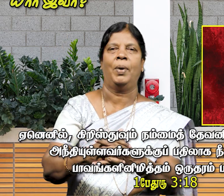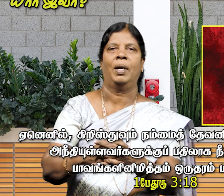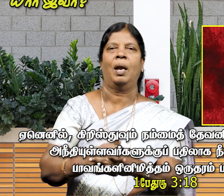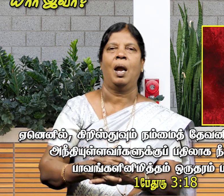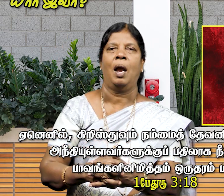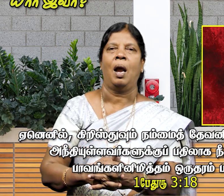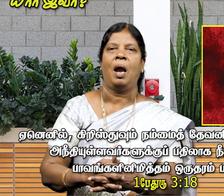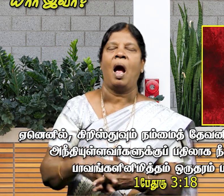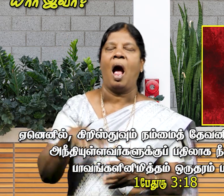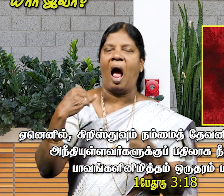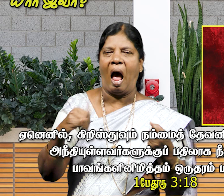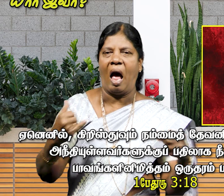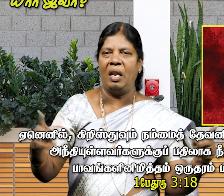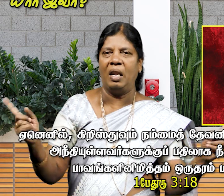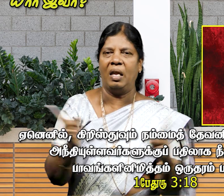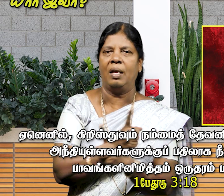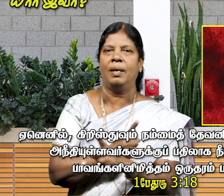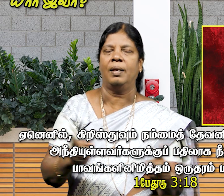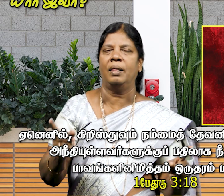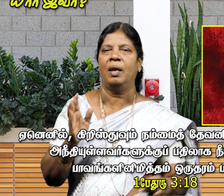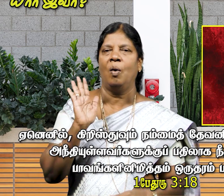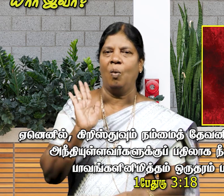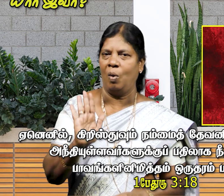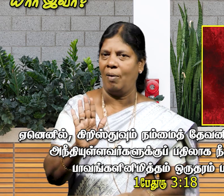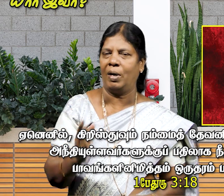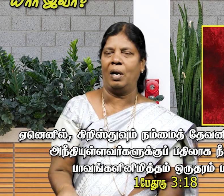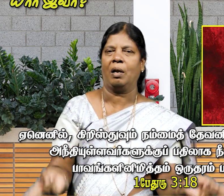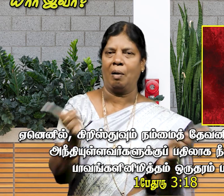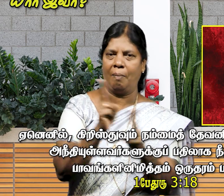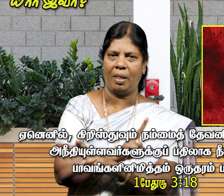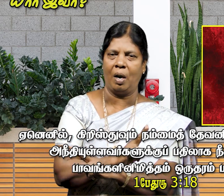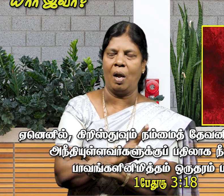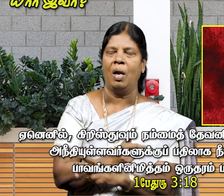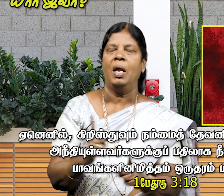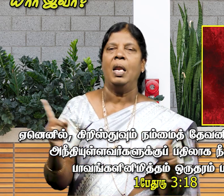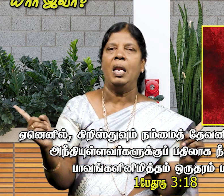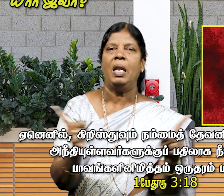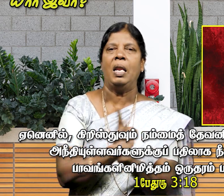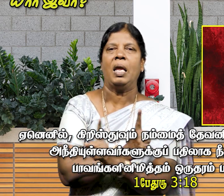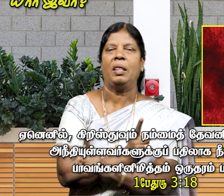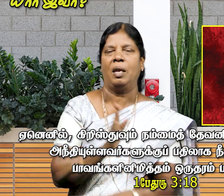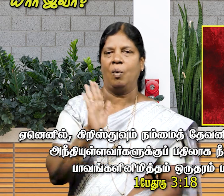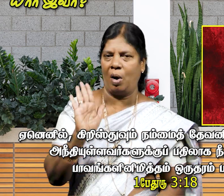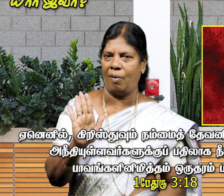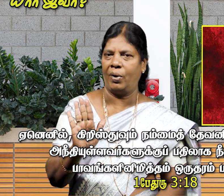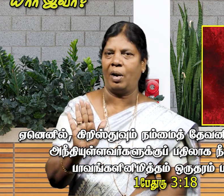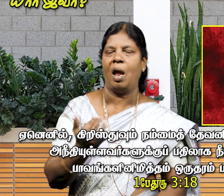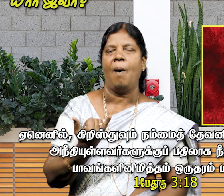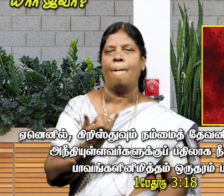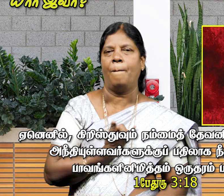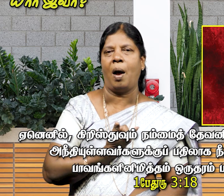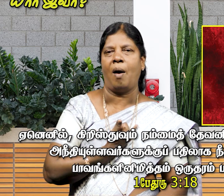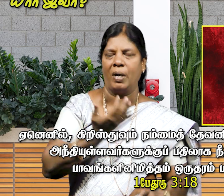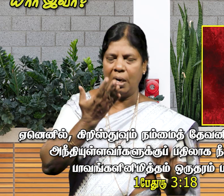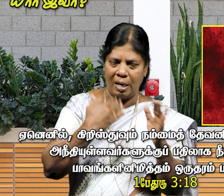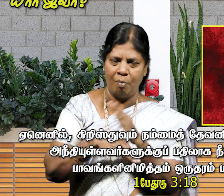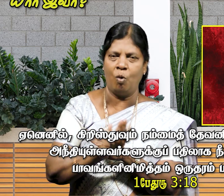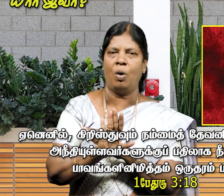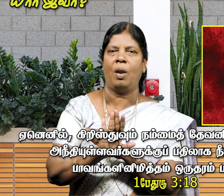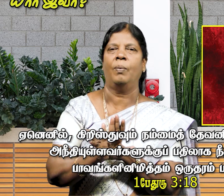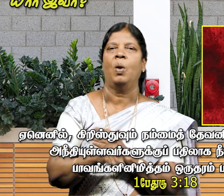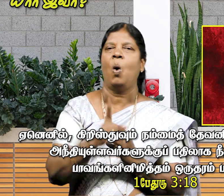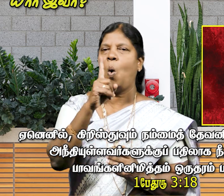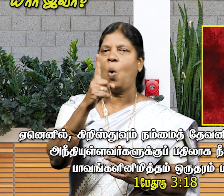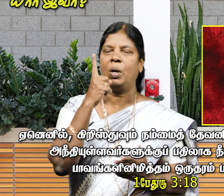தேவனிடத்தில் சேர்க்கும்படி அநீதி உள்ளவர்களுக்கு பதிலாக நீதி உள்ளவராய்